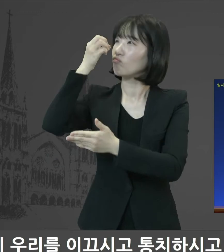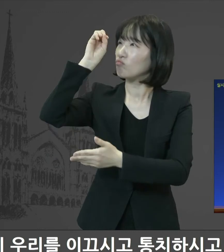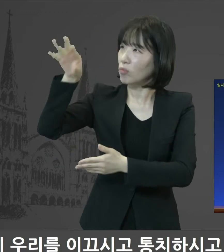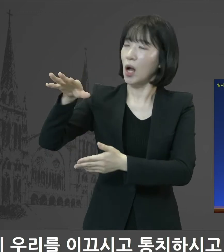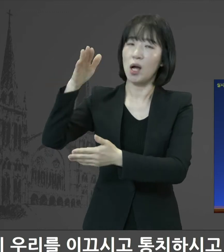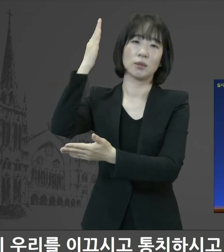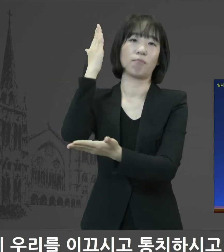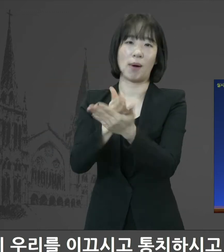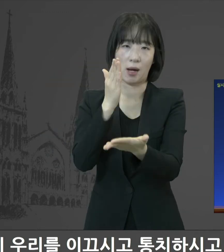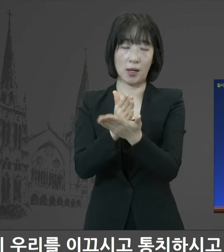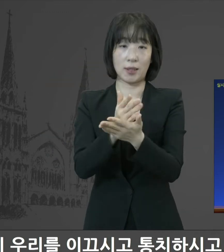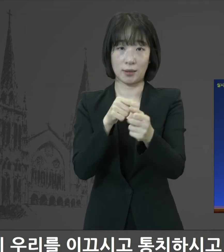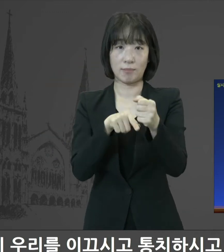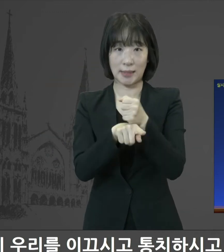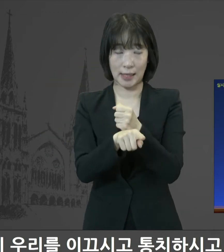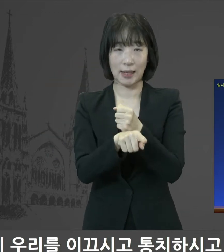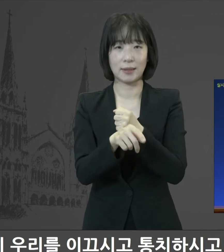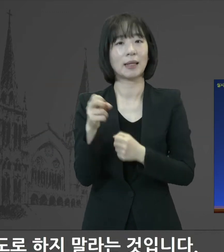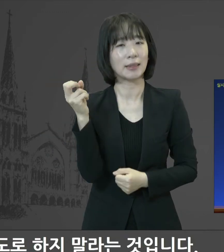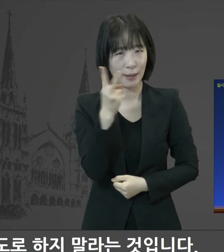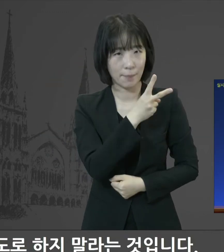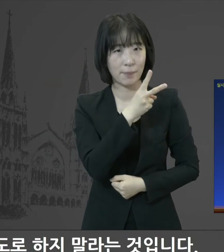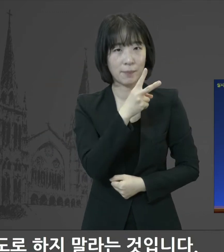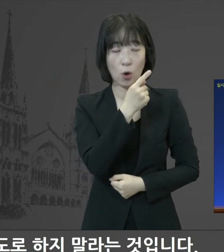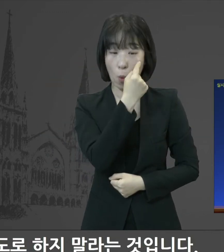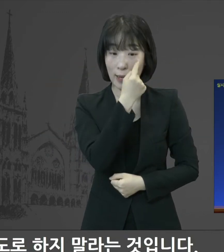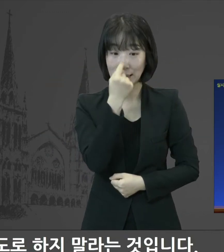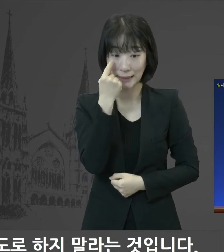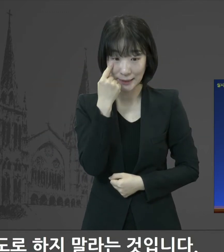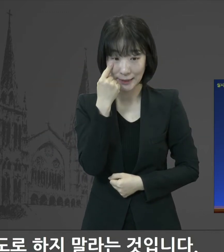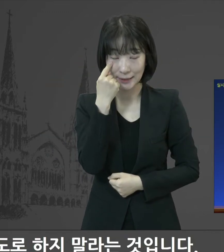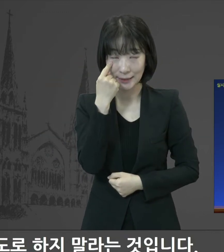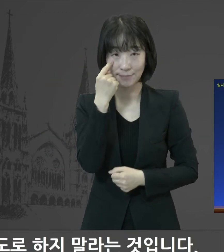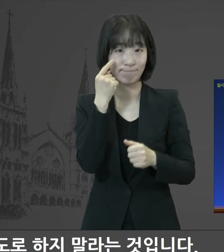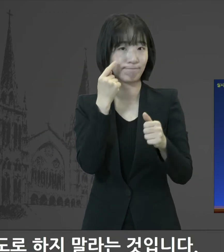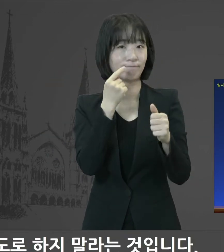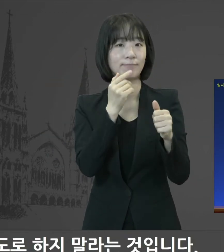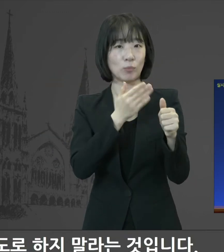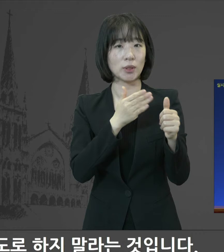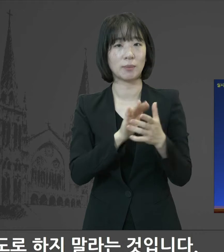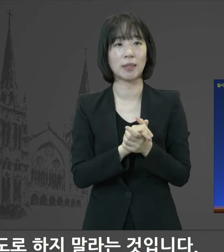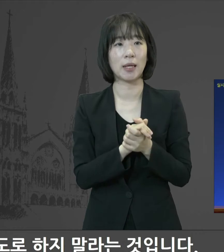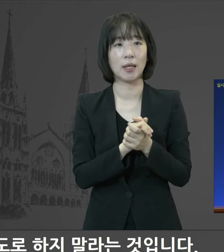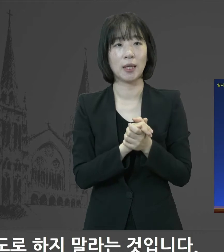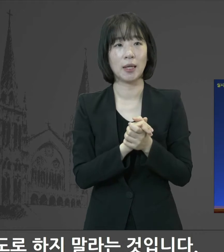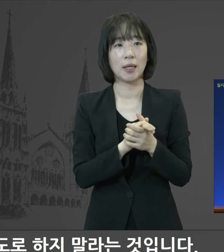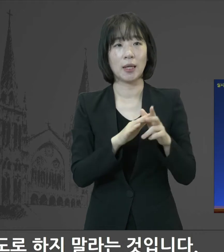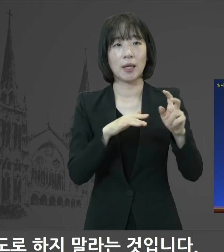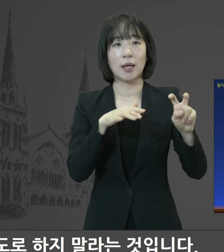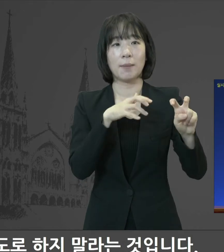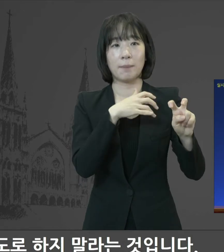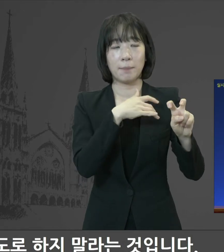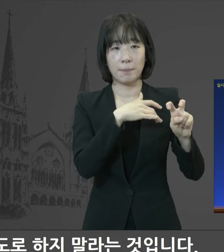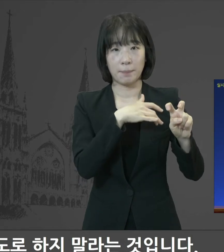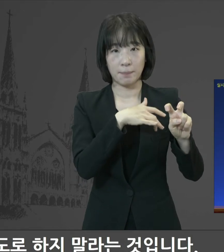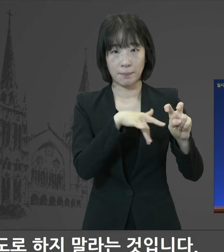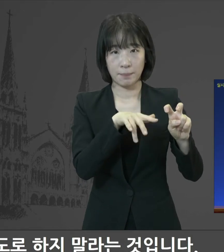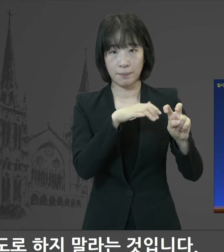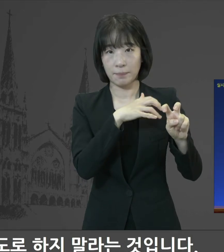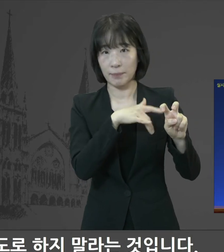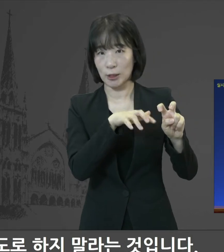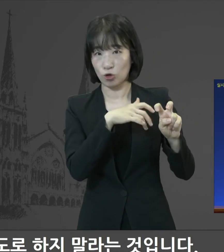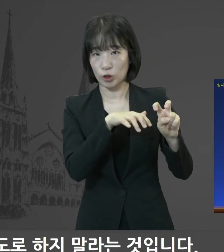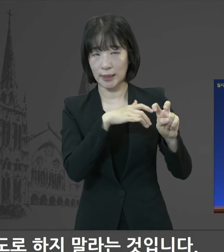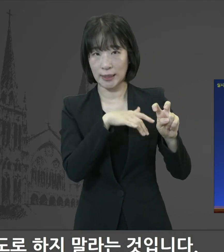뜻인지 민수기를 통해서 확인하십시다. 여러분, 민수기 오늘 본문은 아닌데 본문 다음 구절인데 꼭 기억해 해야